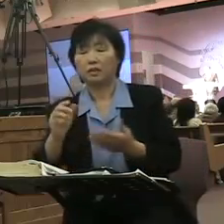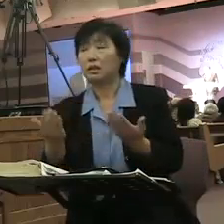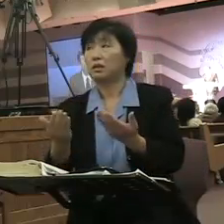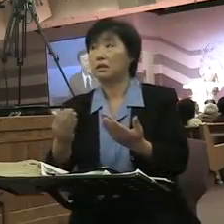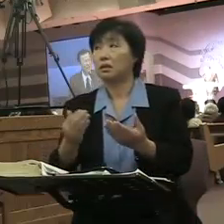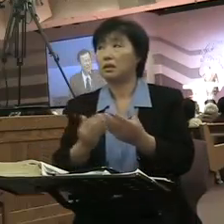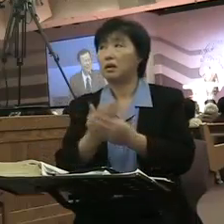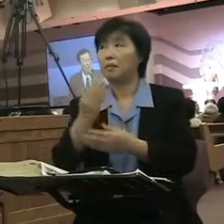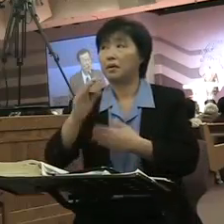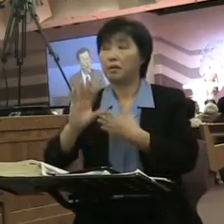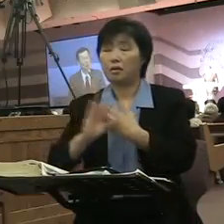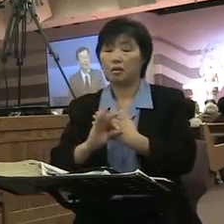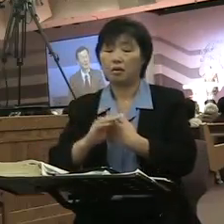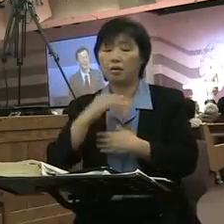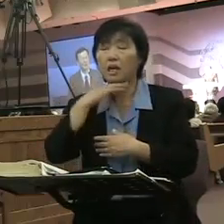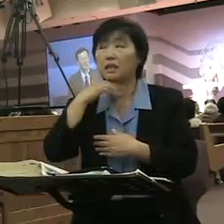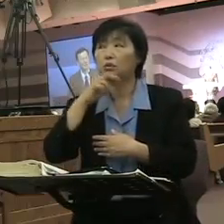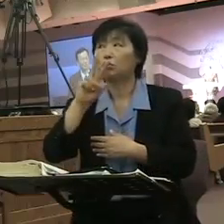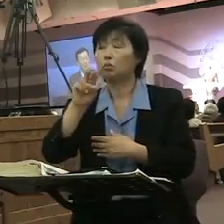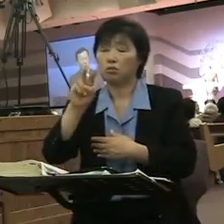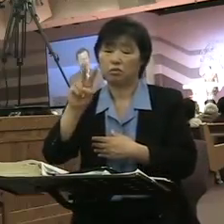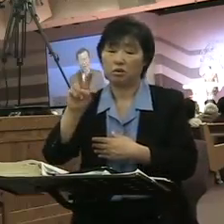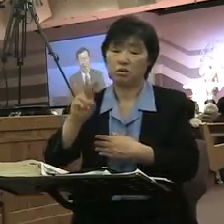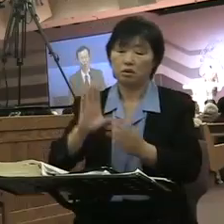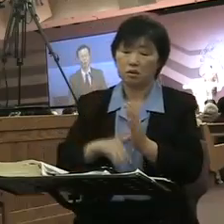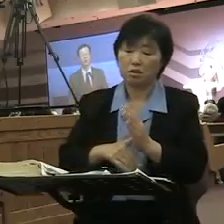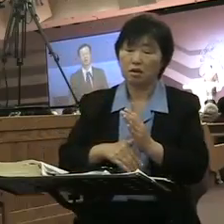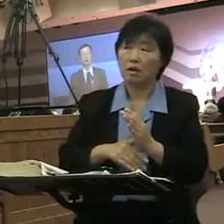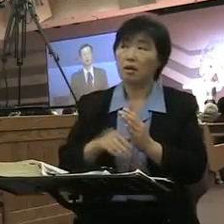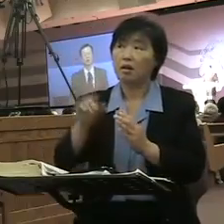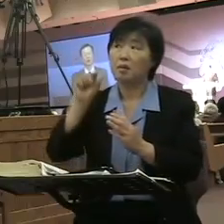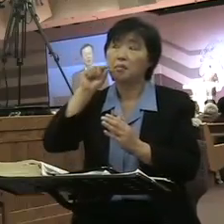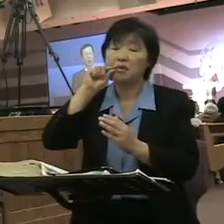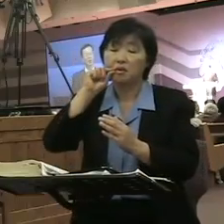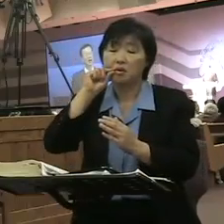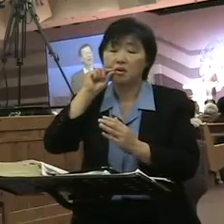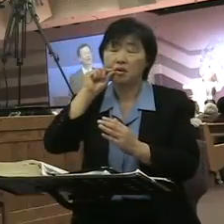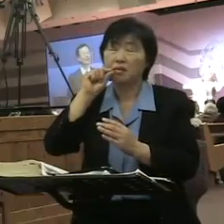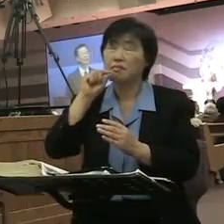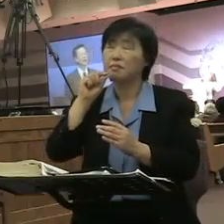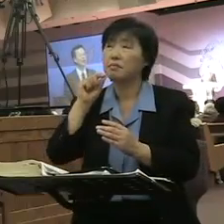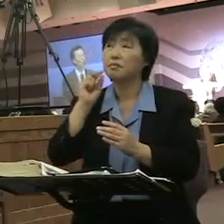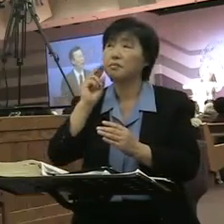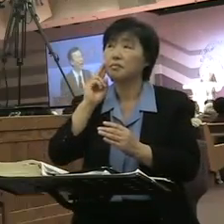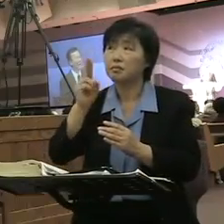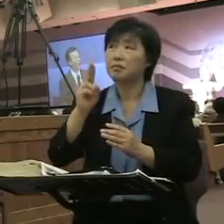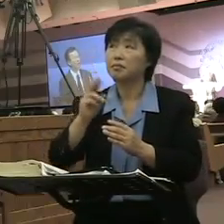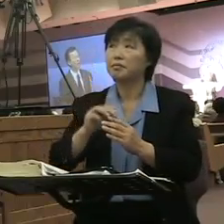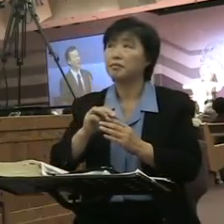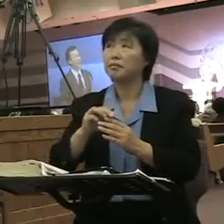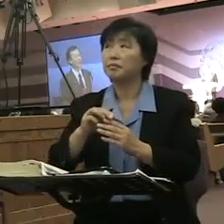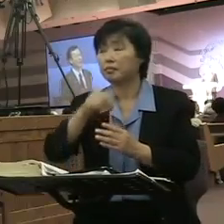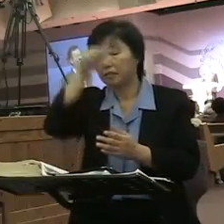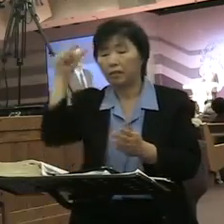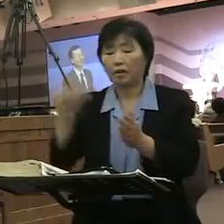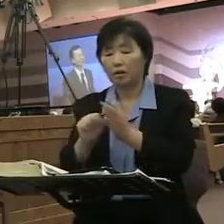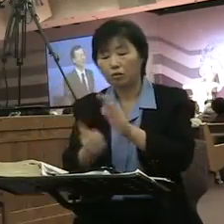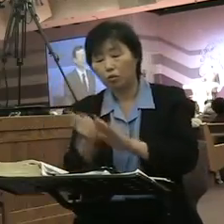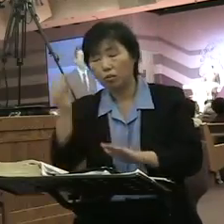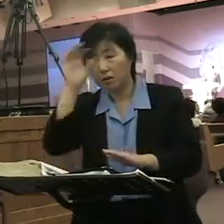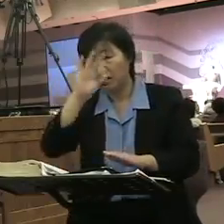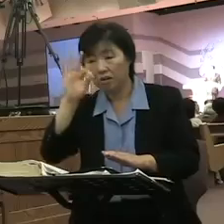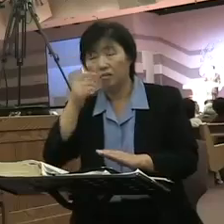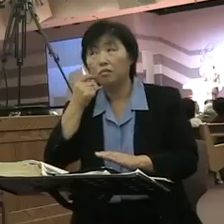아십니까? 그가 22살 때에 마약 중독자로서 더 이상 인생의 소망을 찾지 못하며